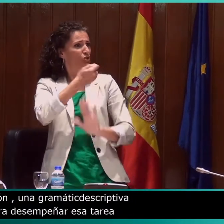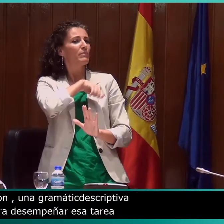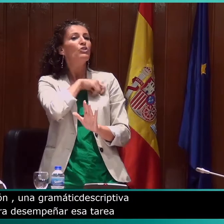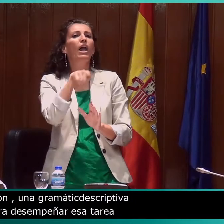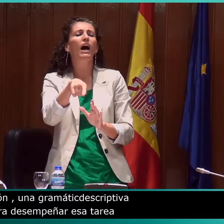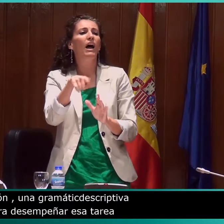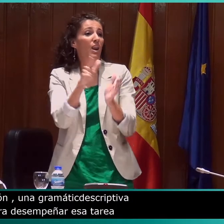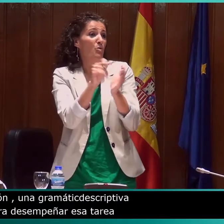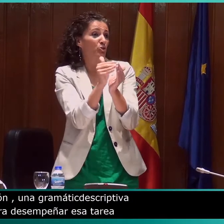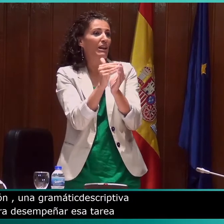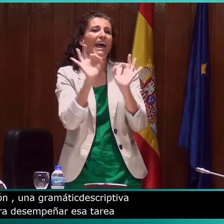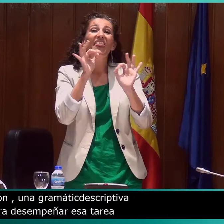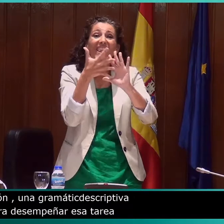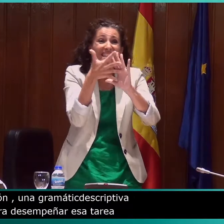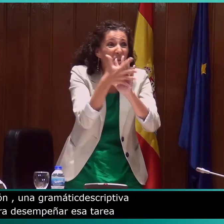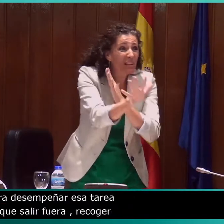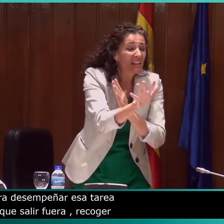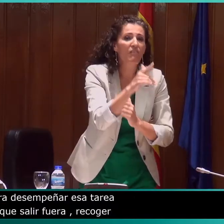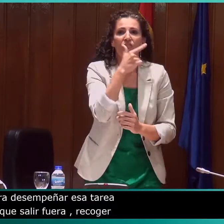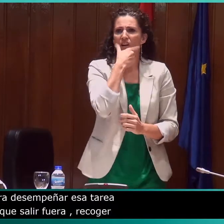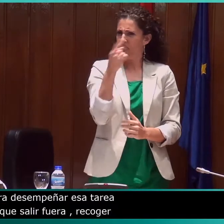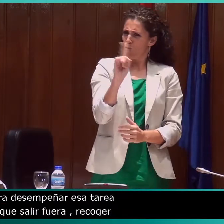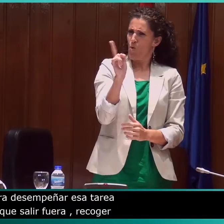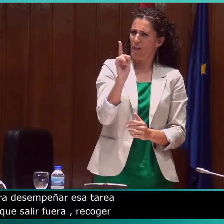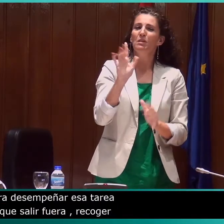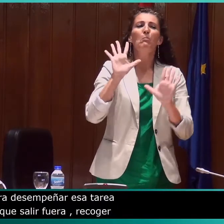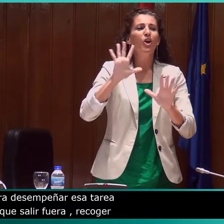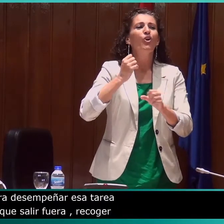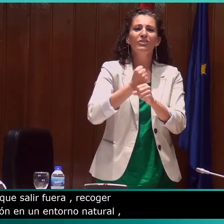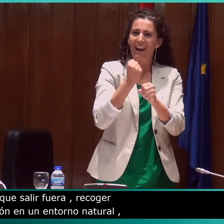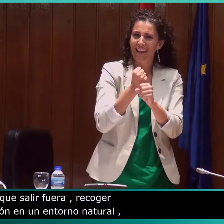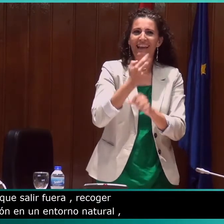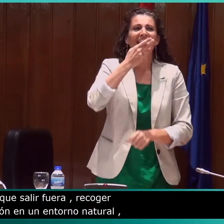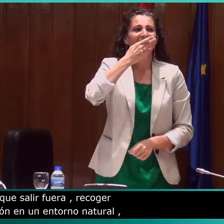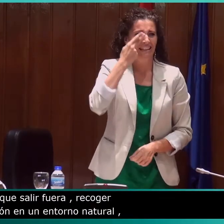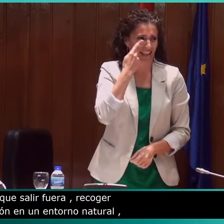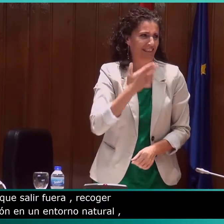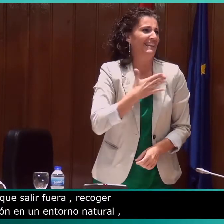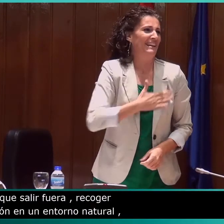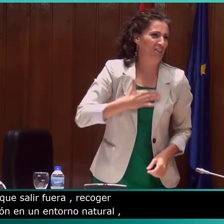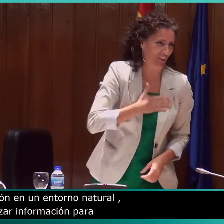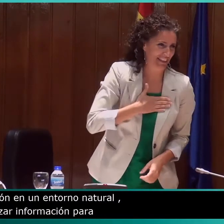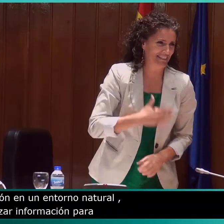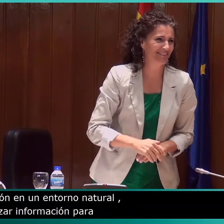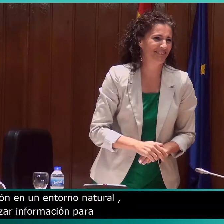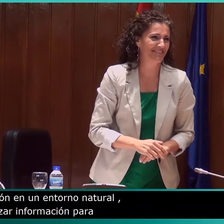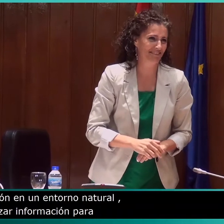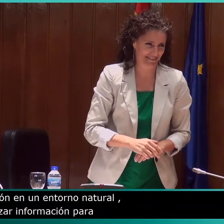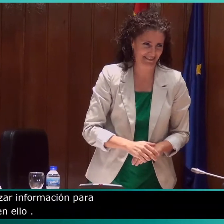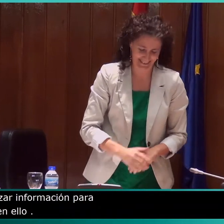la lengua de signos española como lengua minoritaria que es no es fácil de escribirla pero es una tarea muy interesante y muy